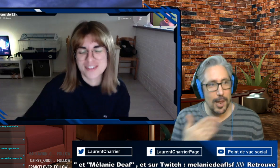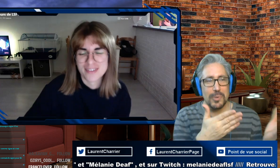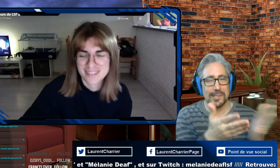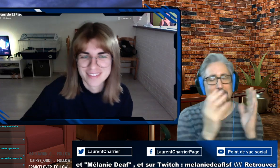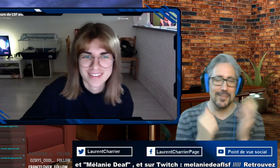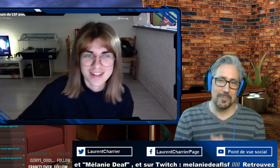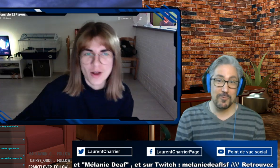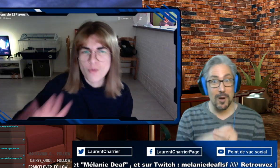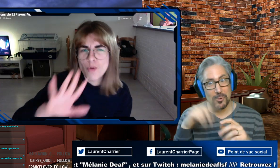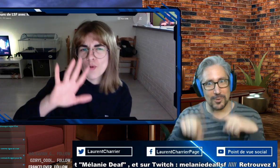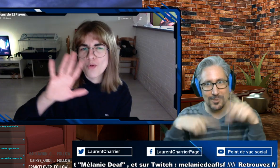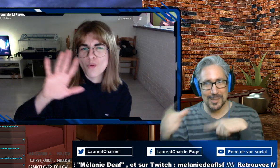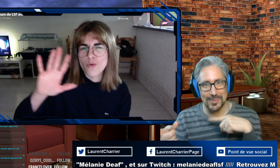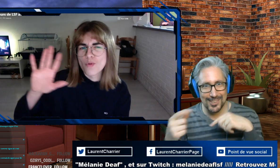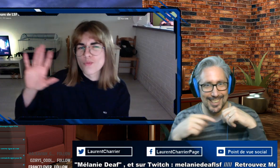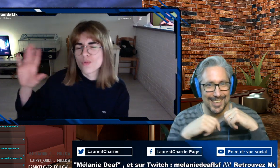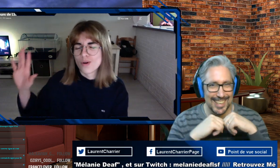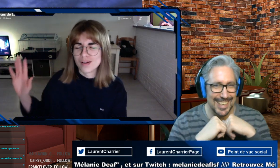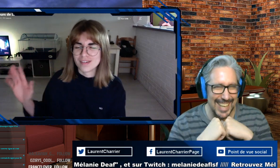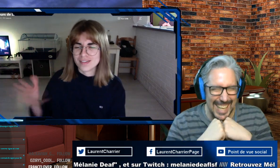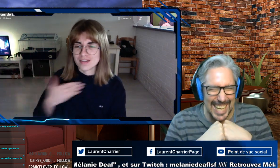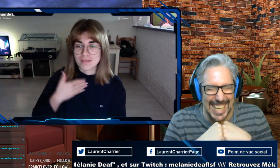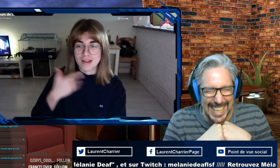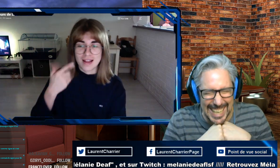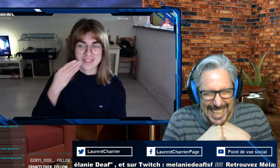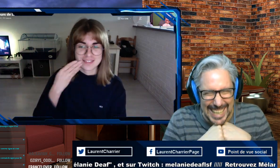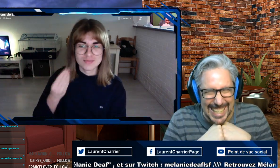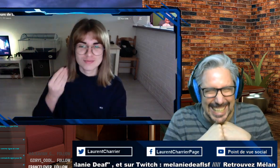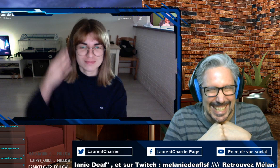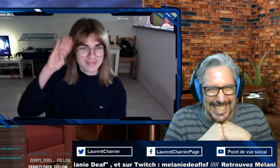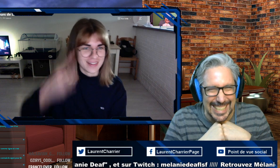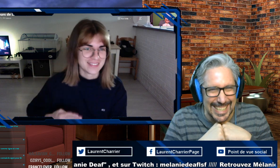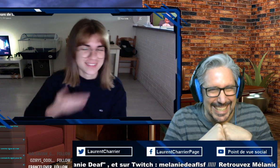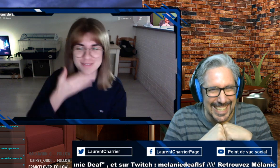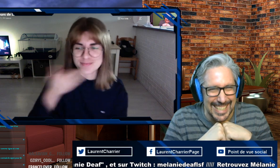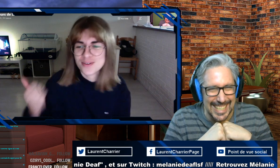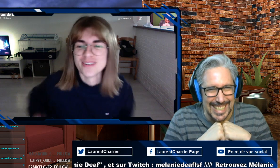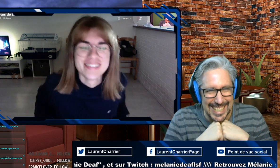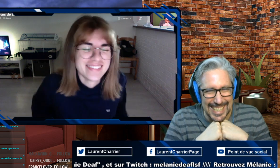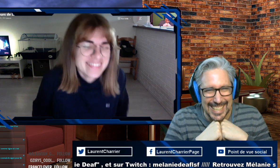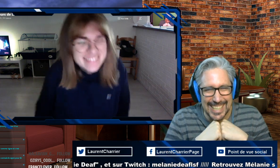Ouais, Le LPC, voilà. Après, il faut apprendre le deuxième truc. LPC.